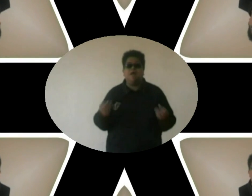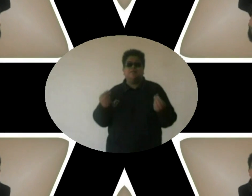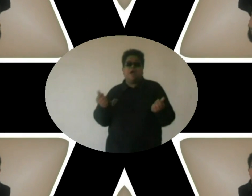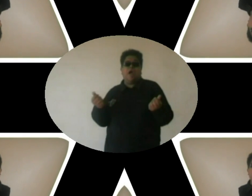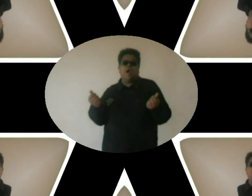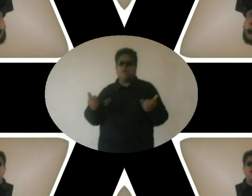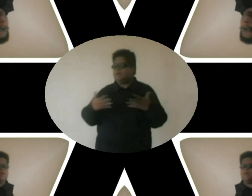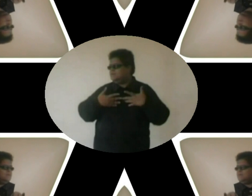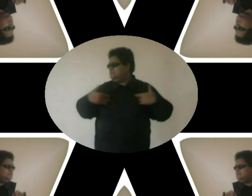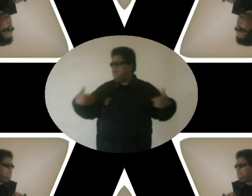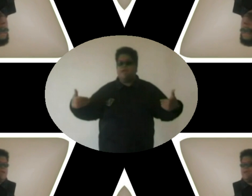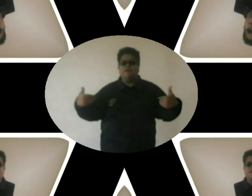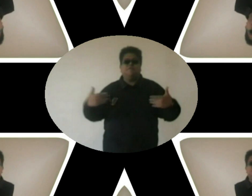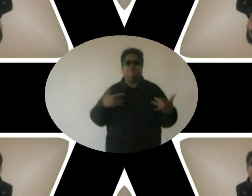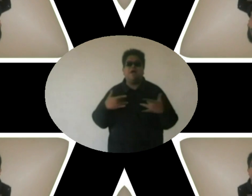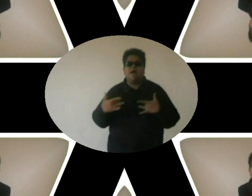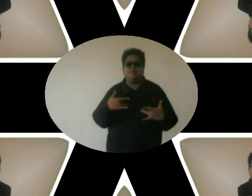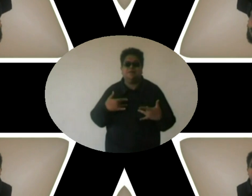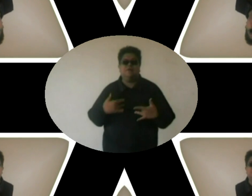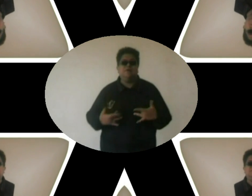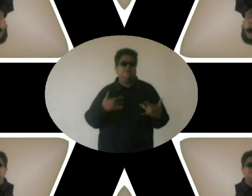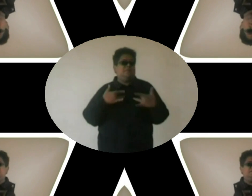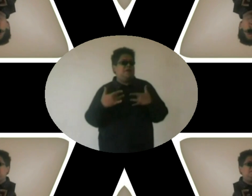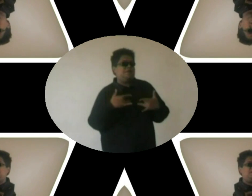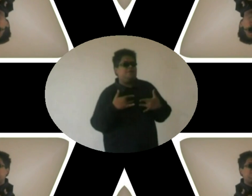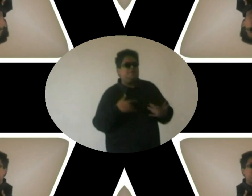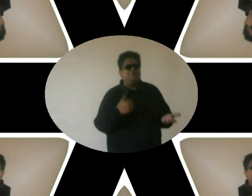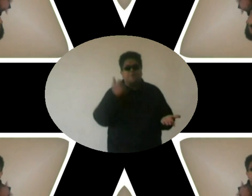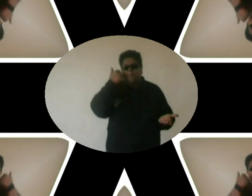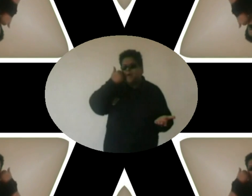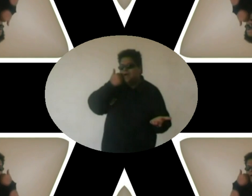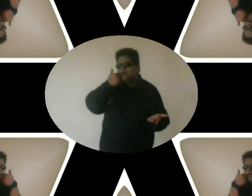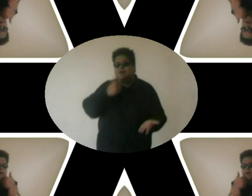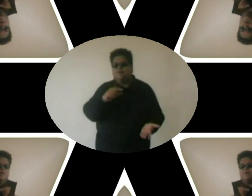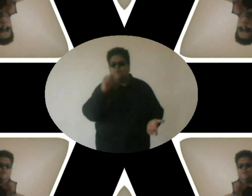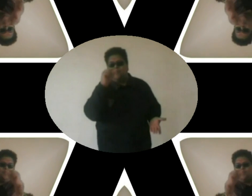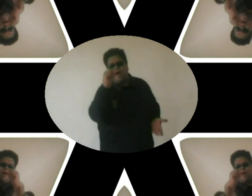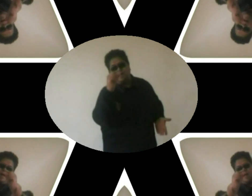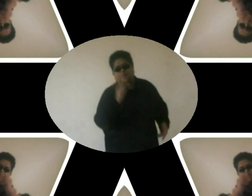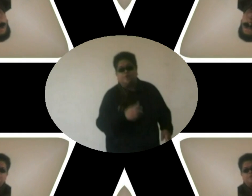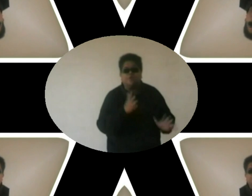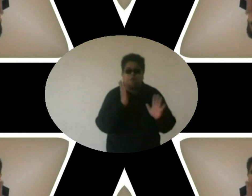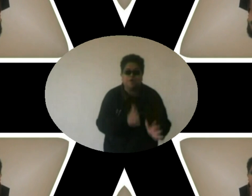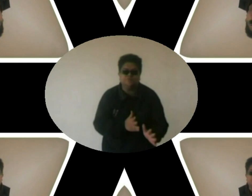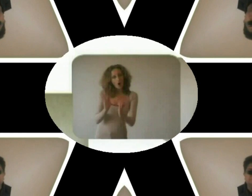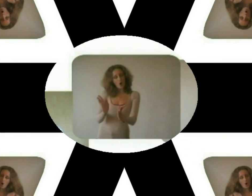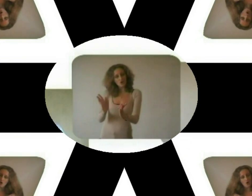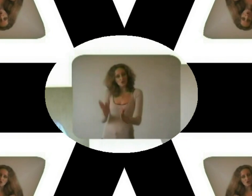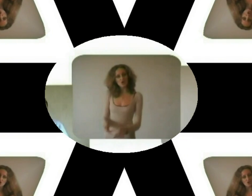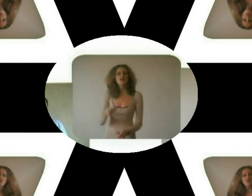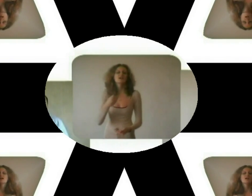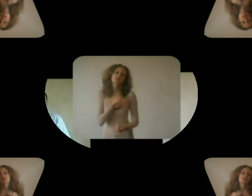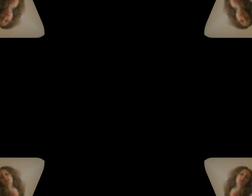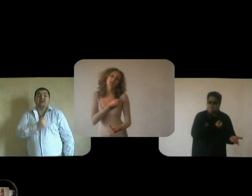Дали актьор и сме театър, театърто добър, малко